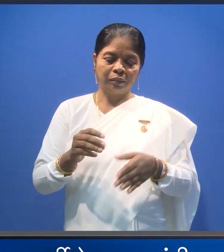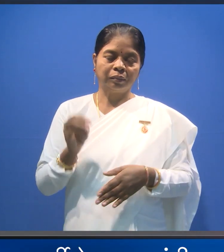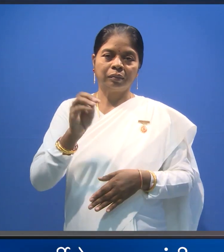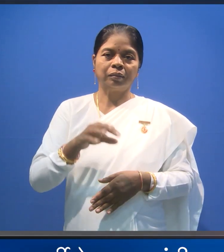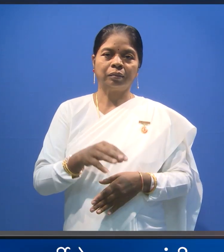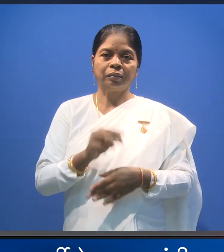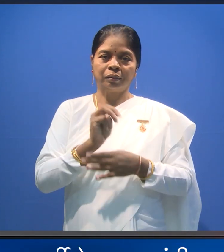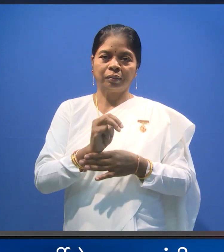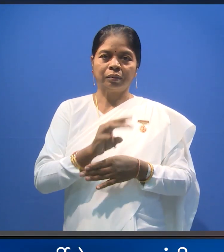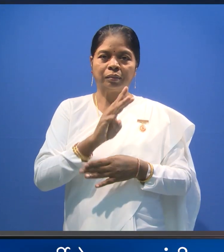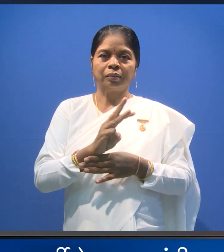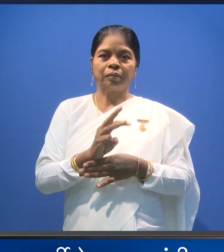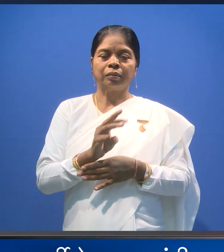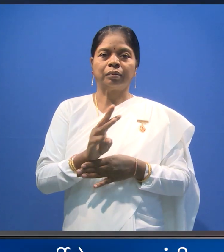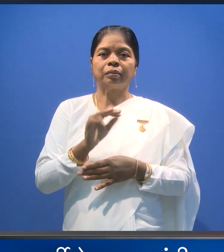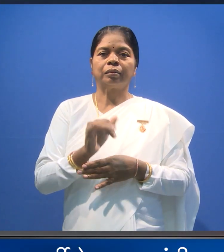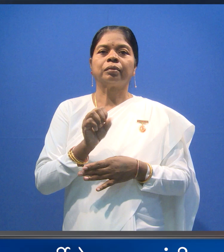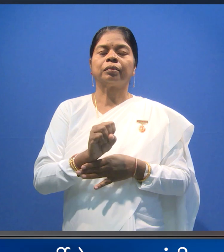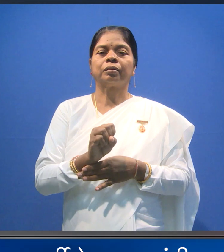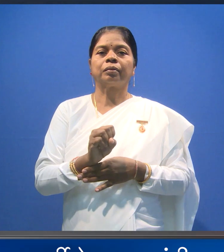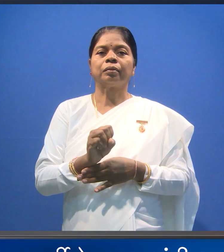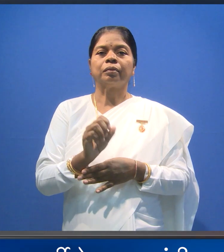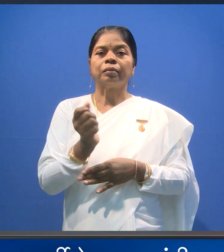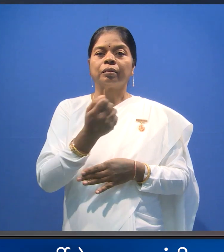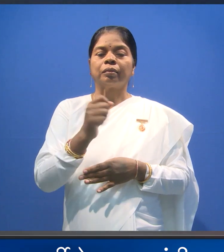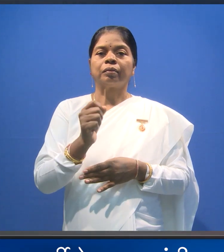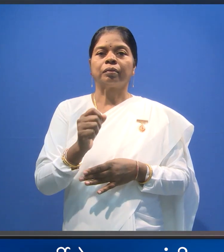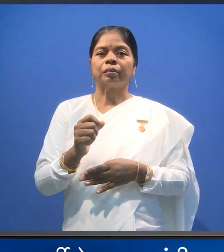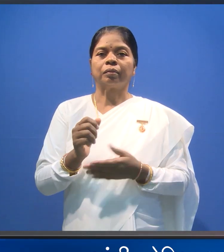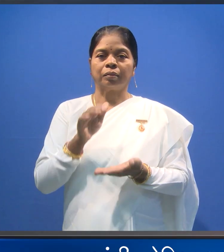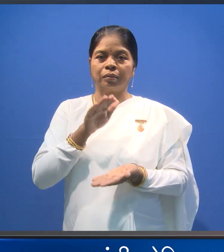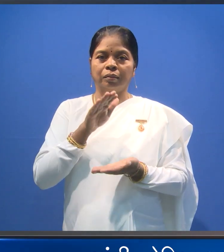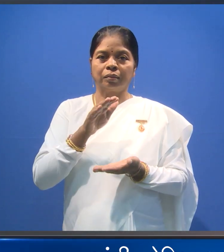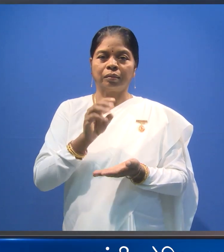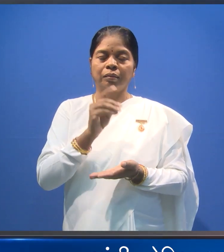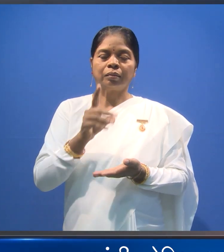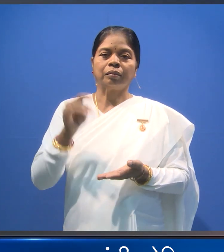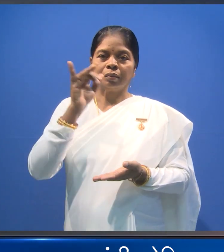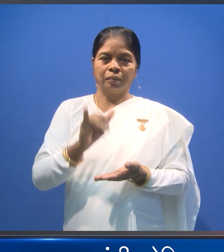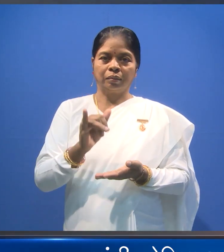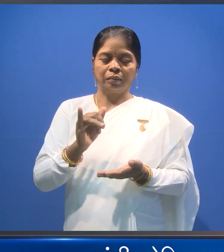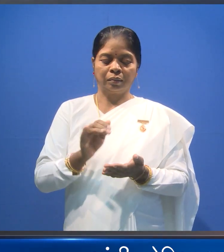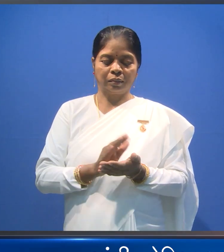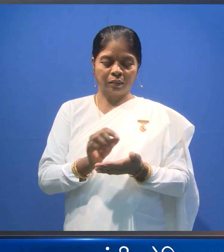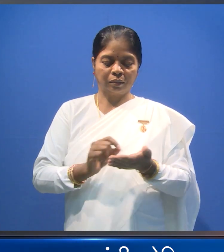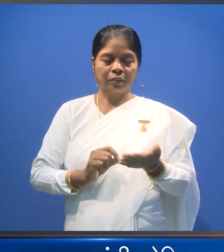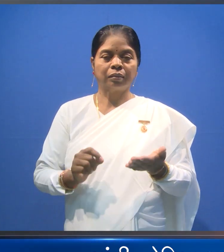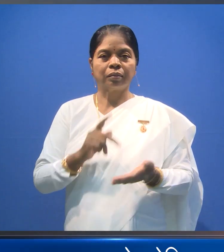महर्षी वेदव्यास यांनी रचलेले महाभारत या ग्रंथांचे त्यांनी ओडिया भाषेत भाषांतर